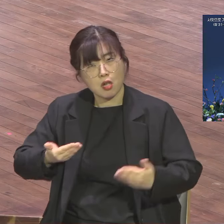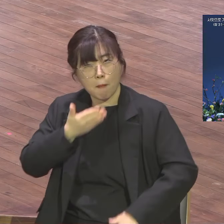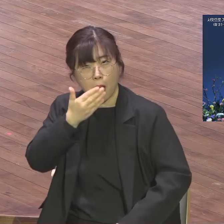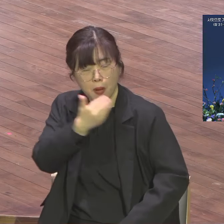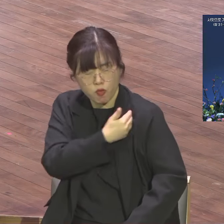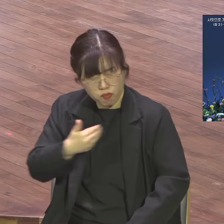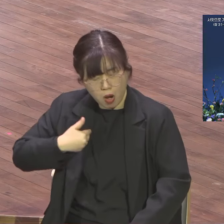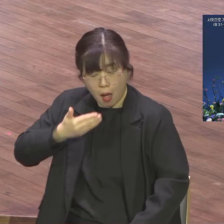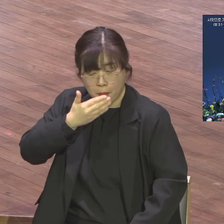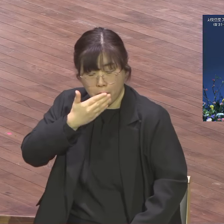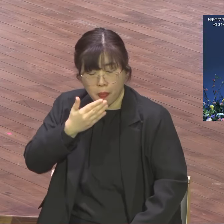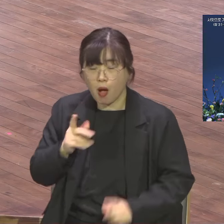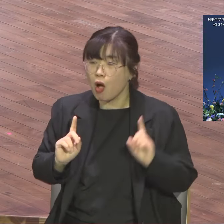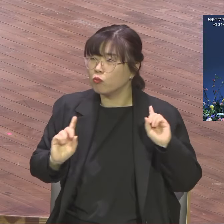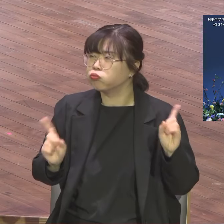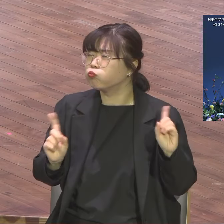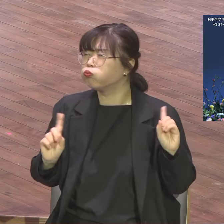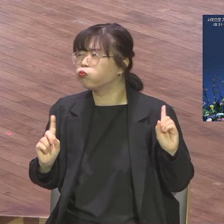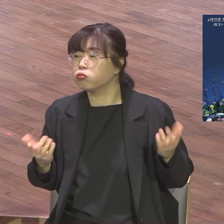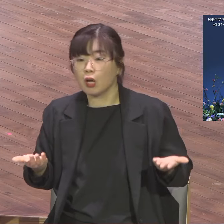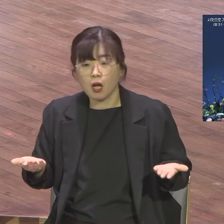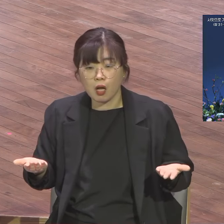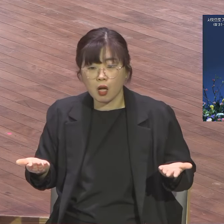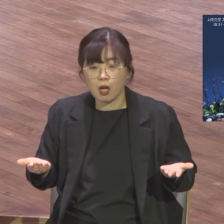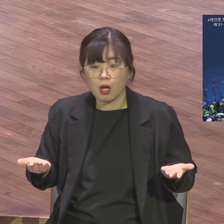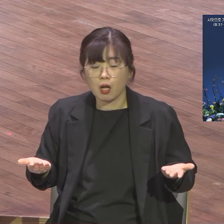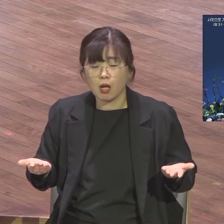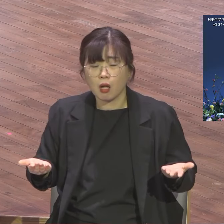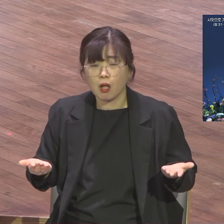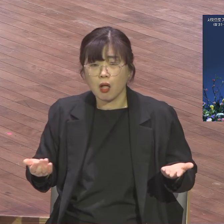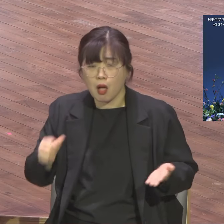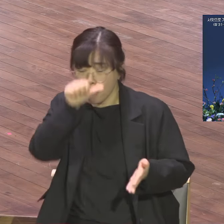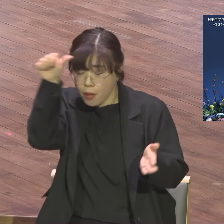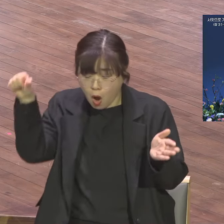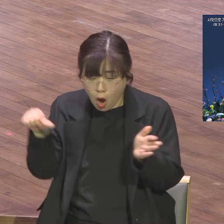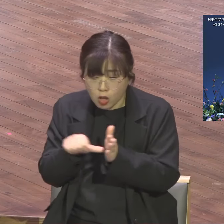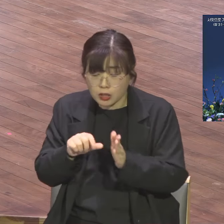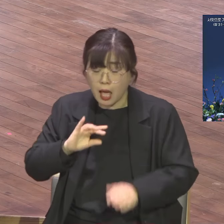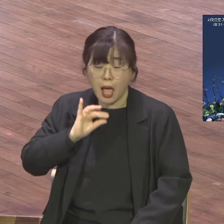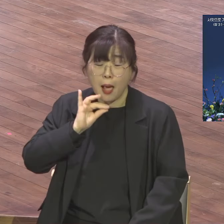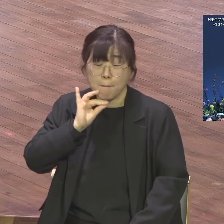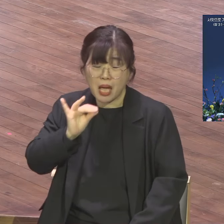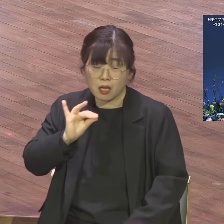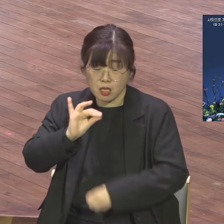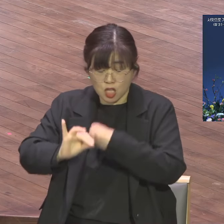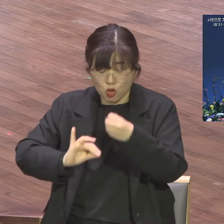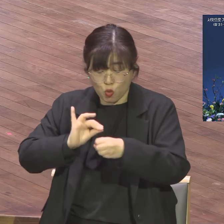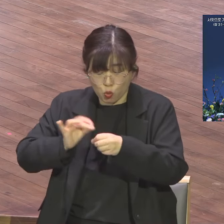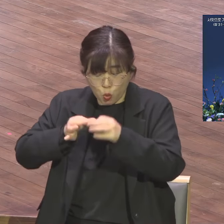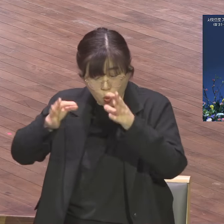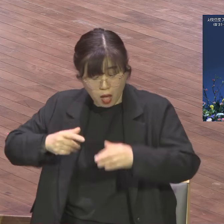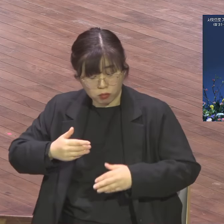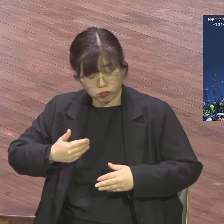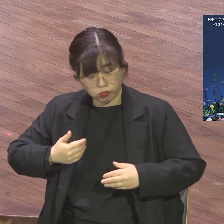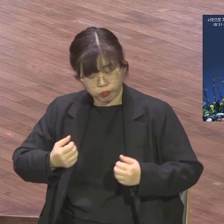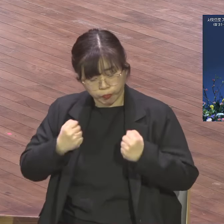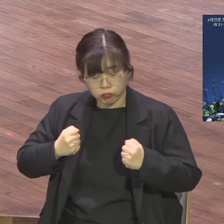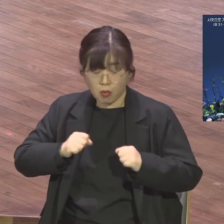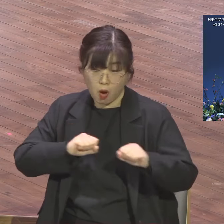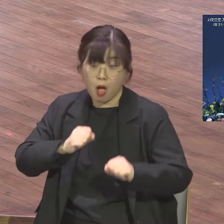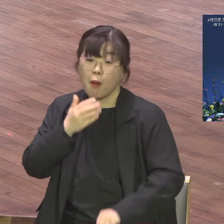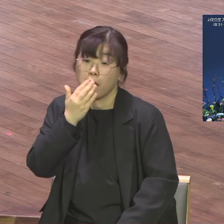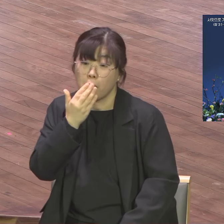50대 되면 끝난다는 게 지금 100세 시대인데 반밖에 못 살았는데 나와야 돼요. 회사에서 이